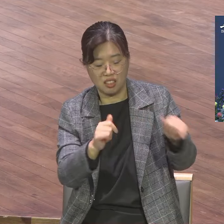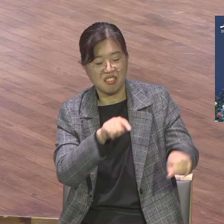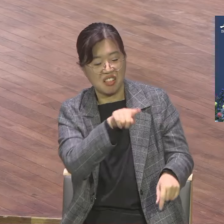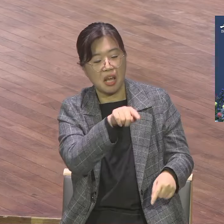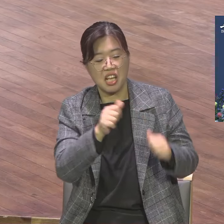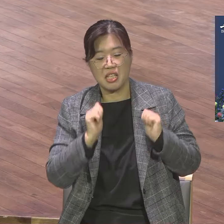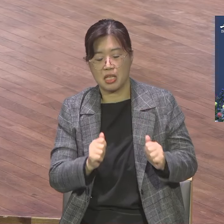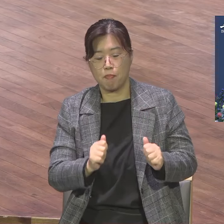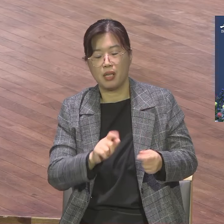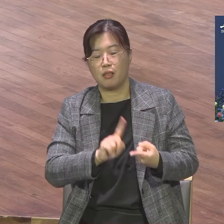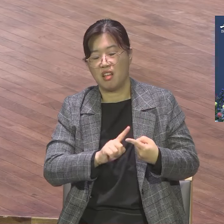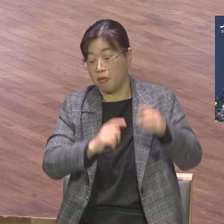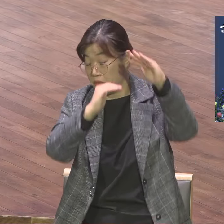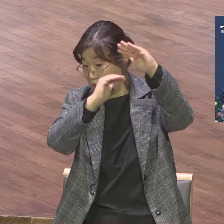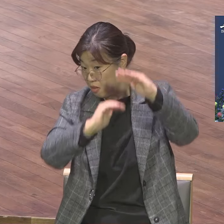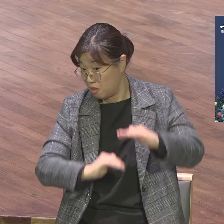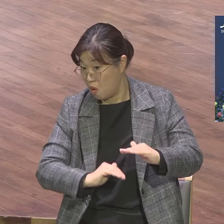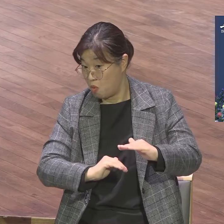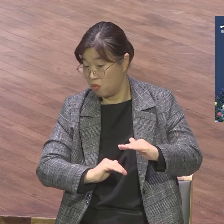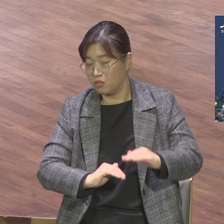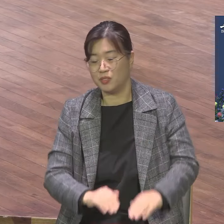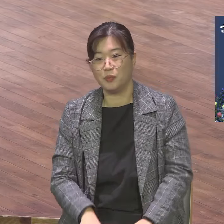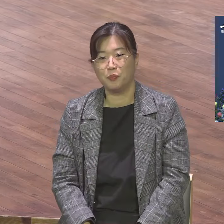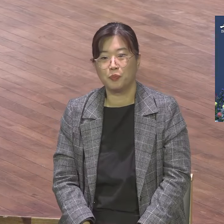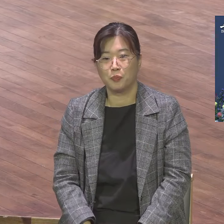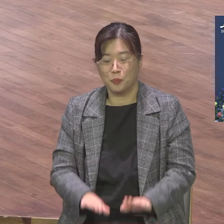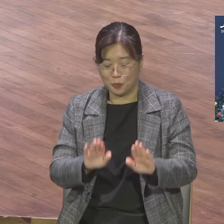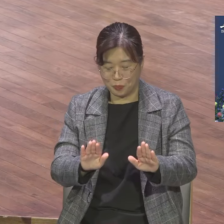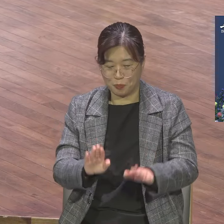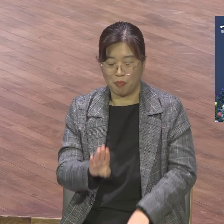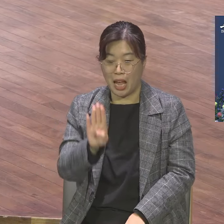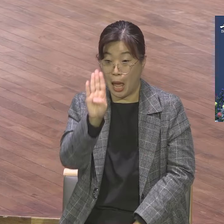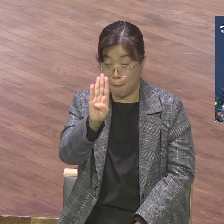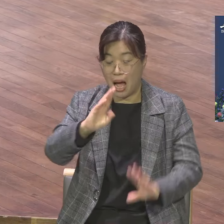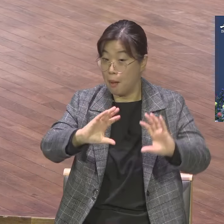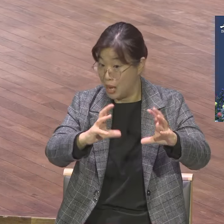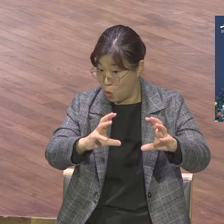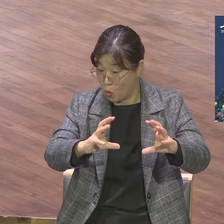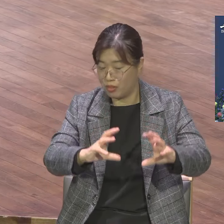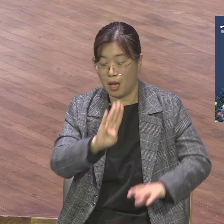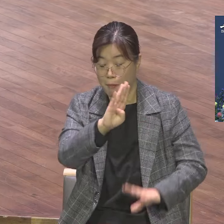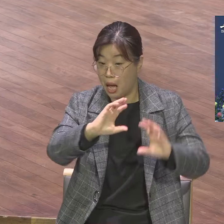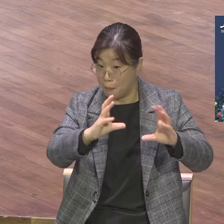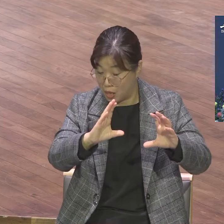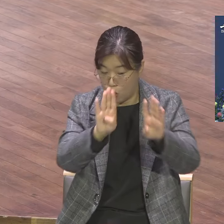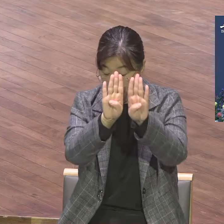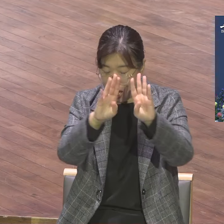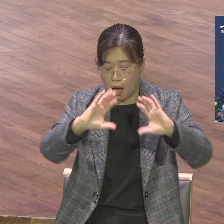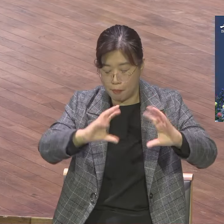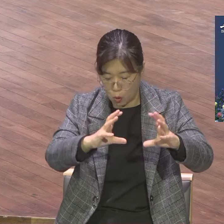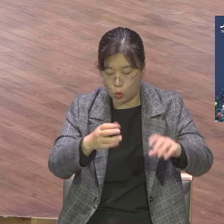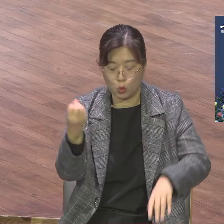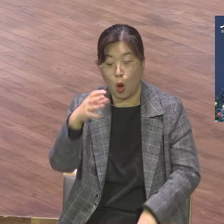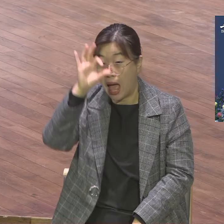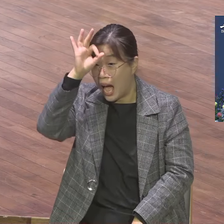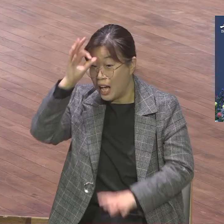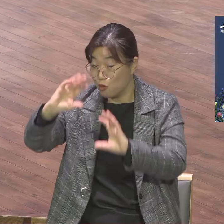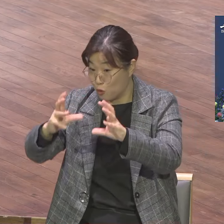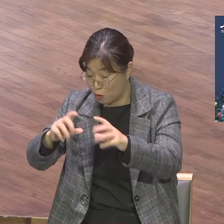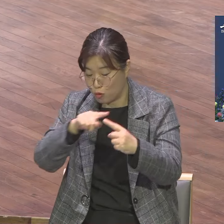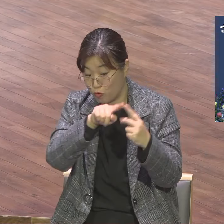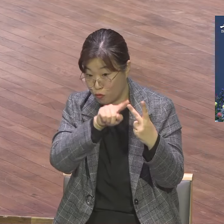있습니다. 당시에 신흥 강국으로 떠오르는 바벨론, 당대 최강국이었던 아수르를 비롯해서